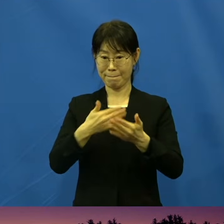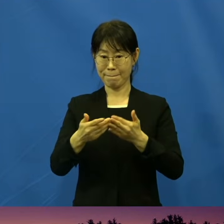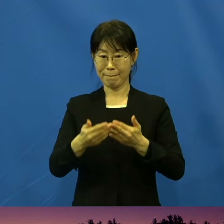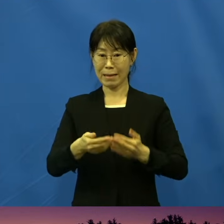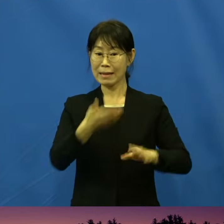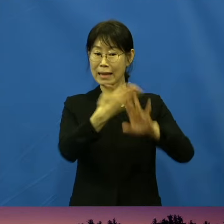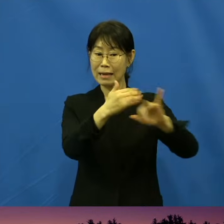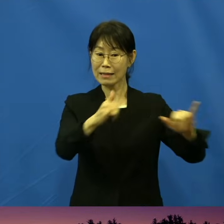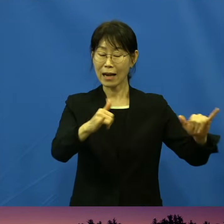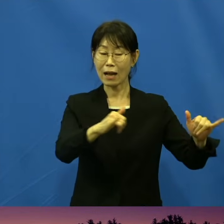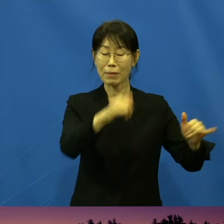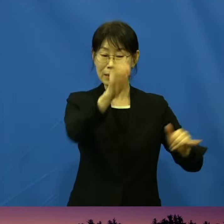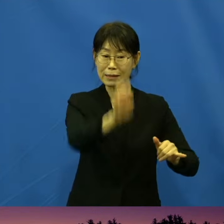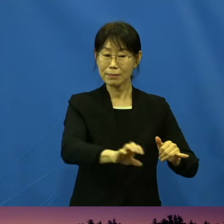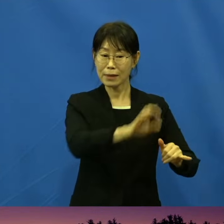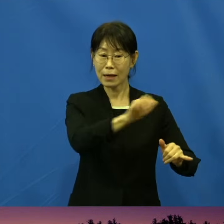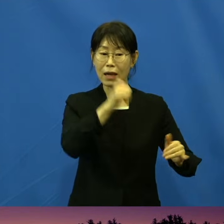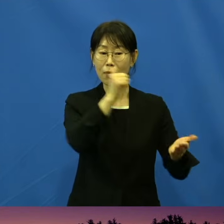것입니까? 여기 보면